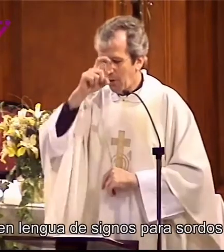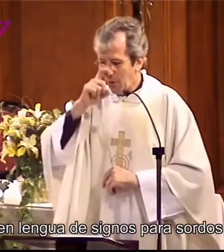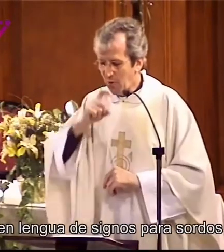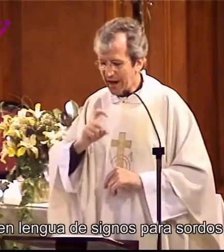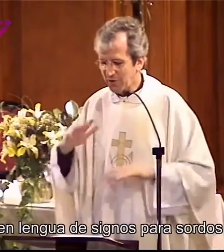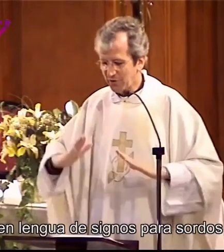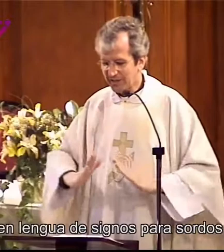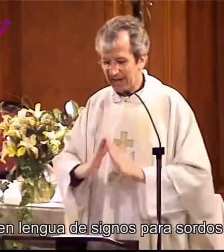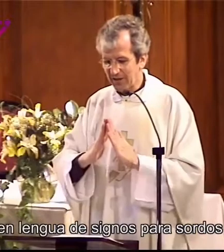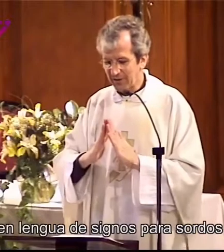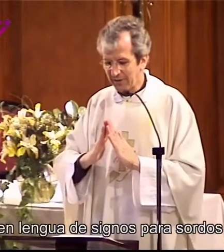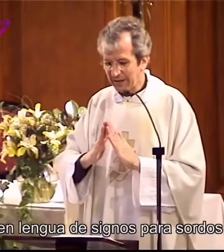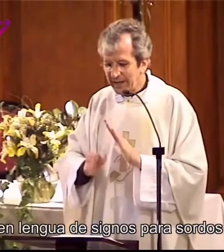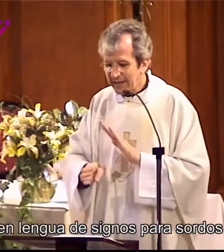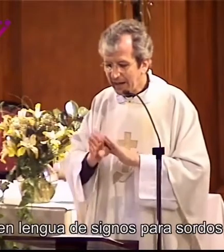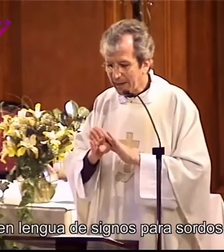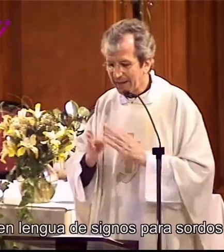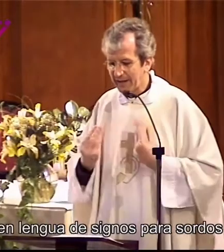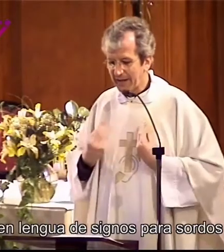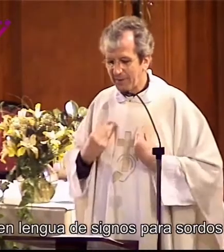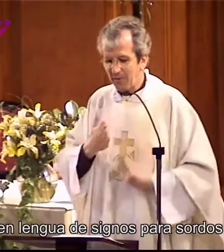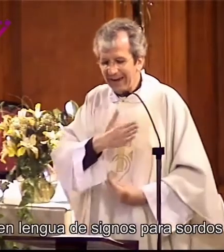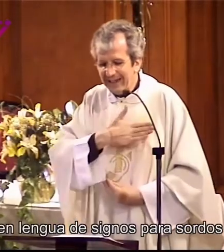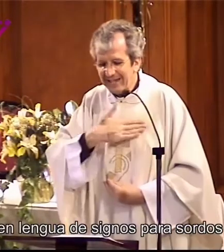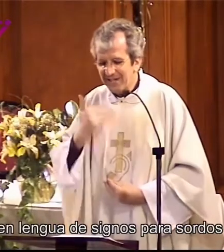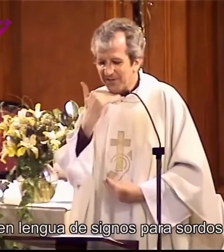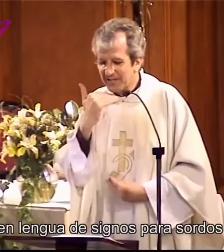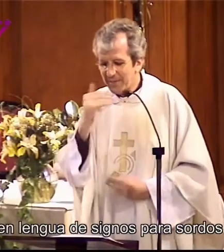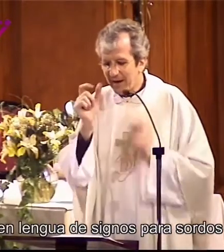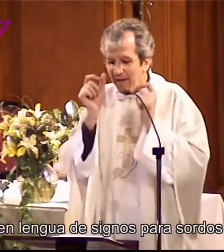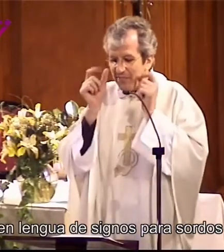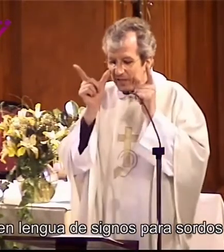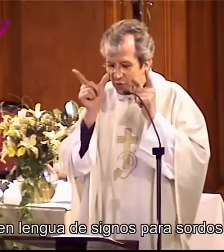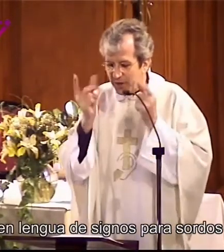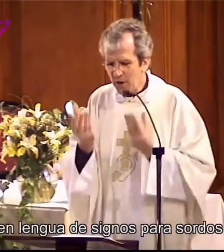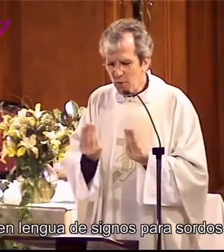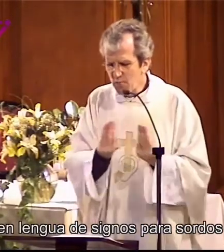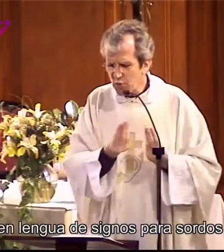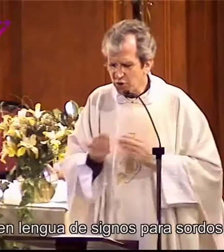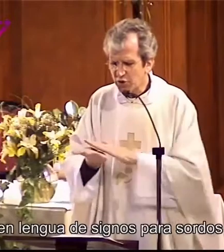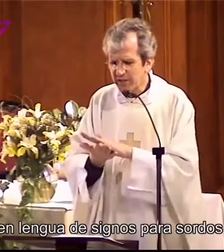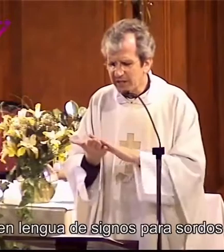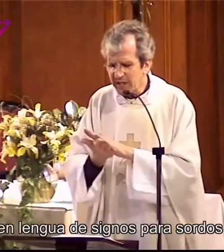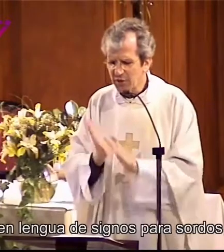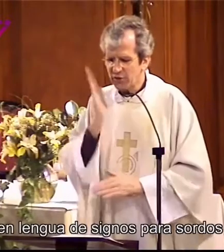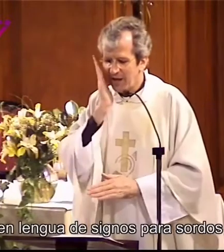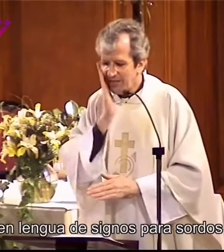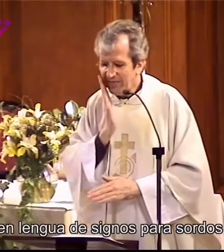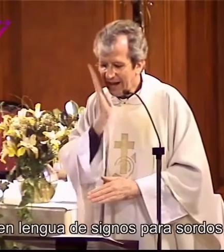un año santo tiene que mantener vivo el deseo de saber descubrir muchos signos de la